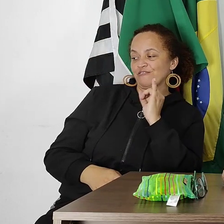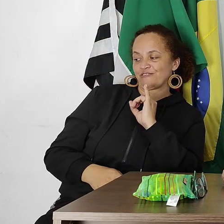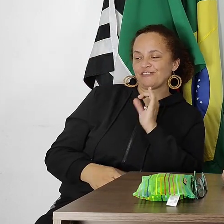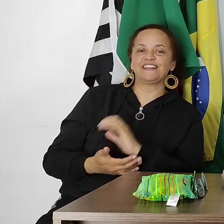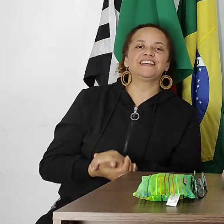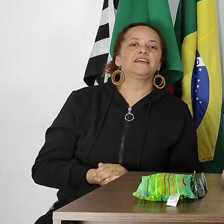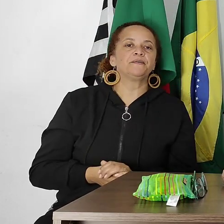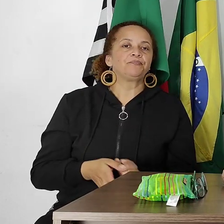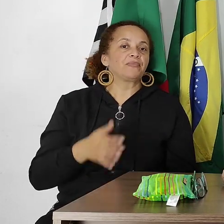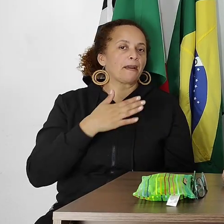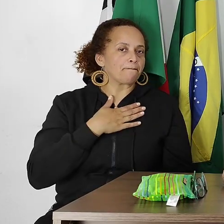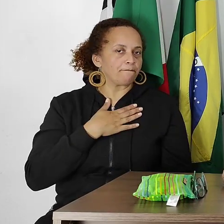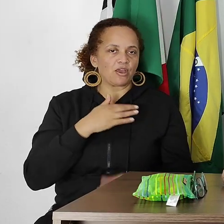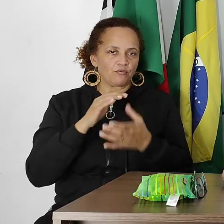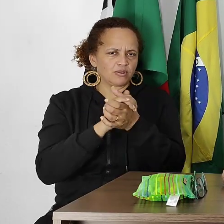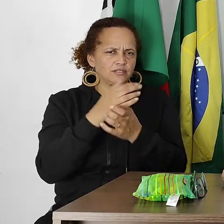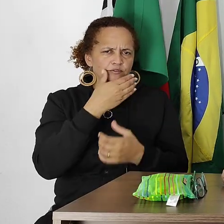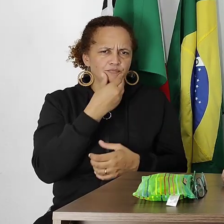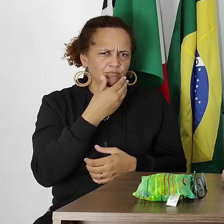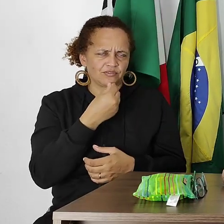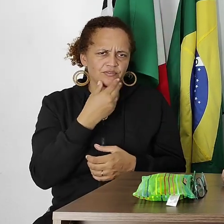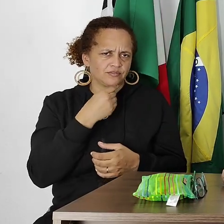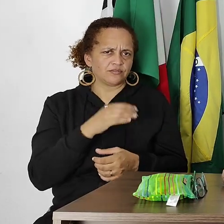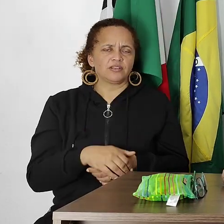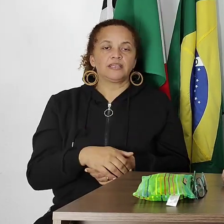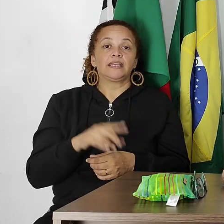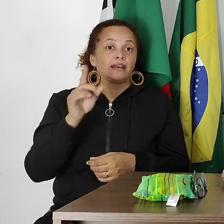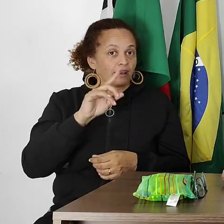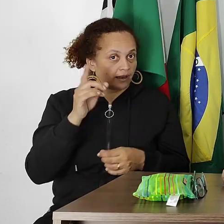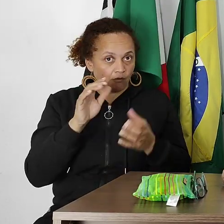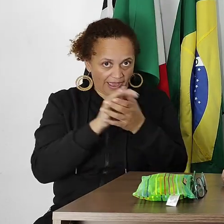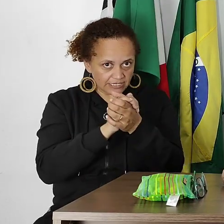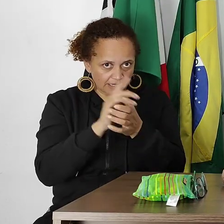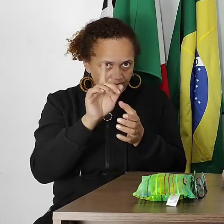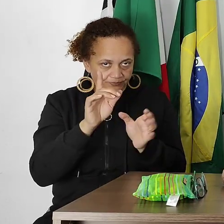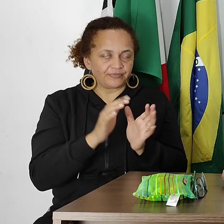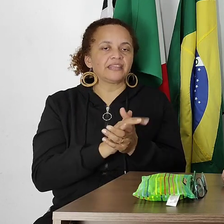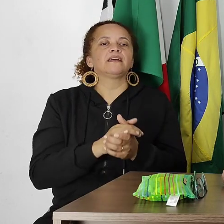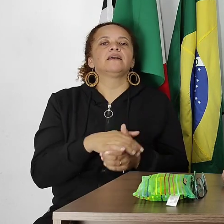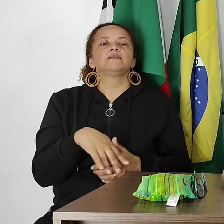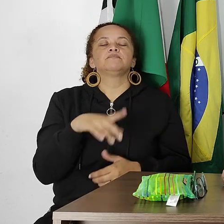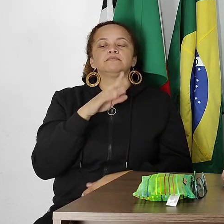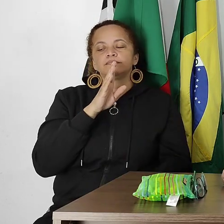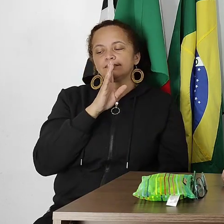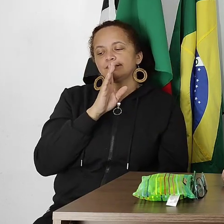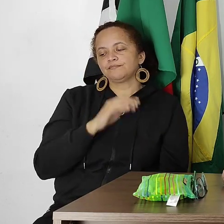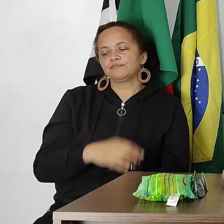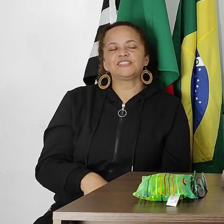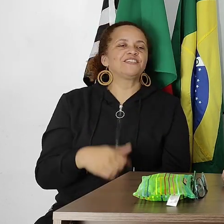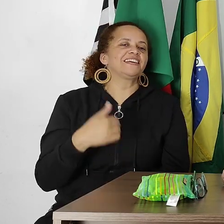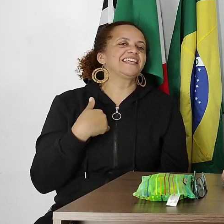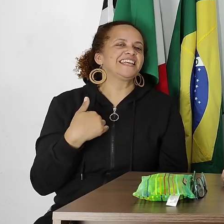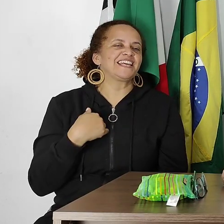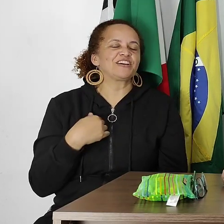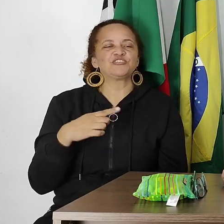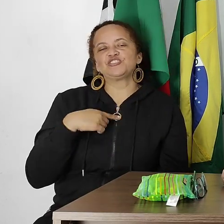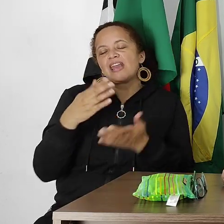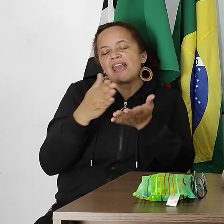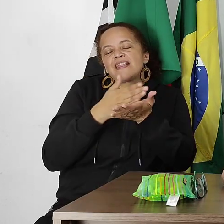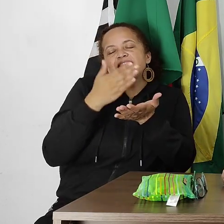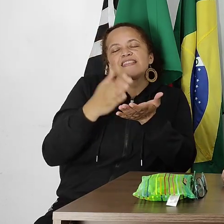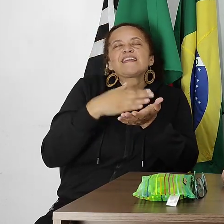romance. Eu tinha vários livros que eu lia dentro do ônibus de romance. Nossa, eu sonhava, né?